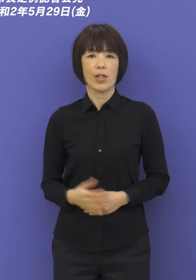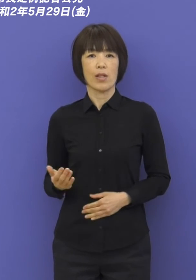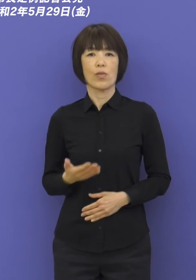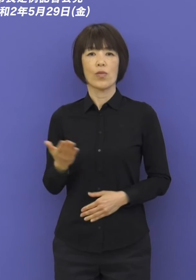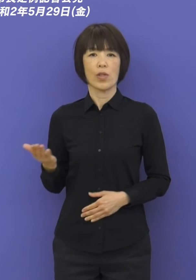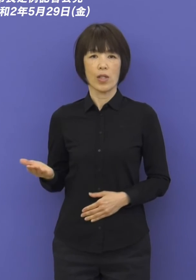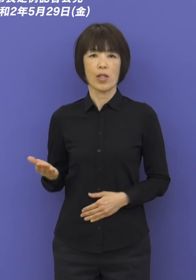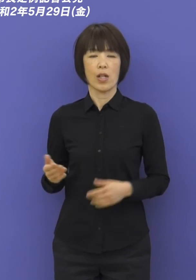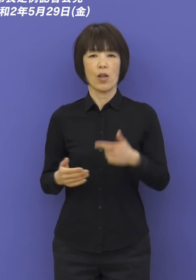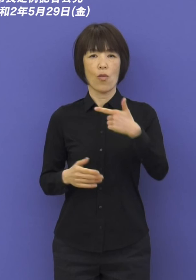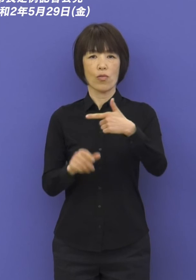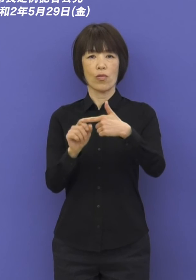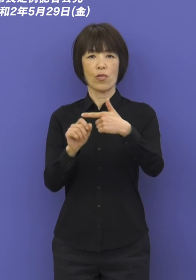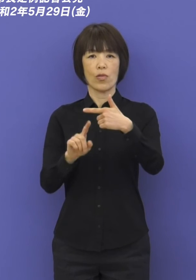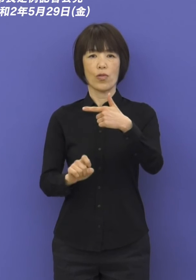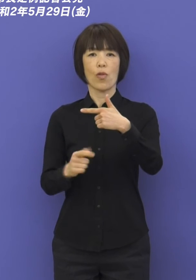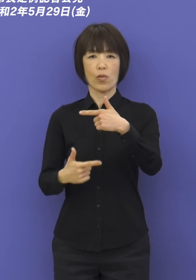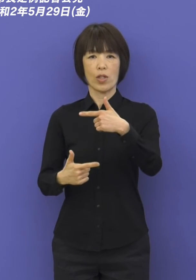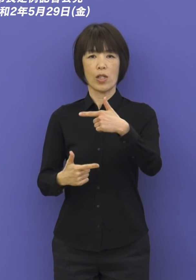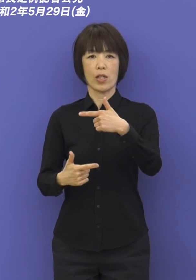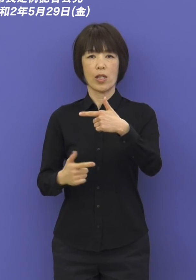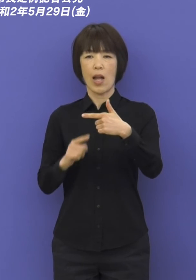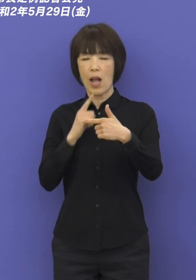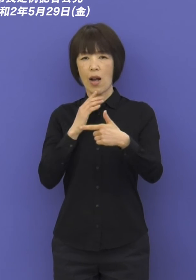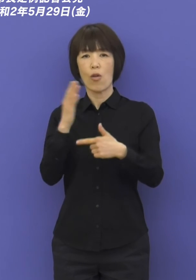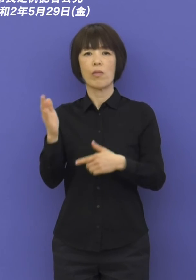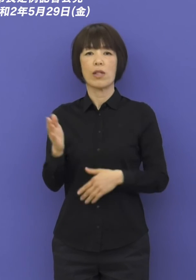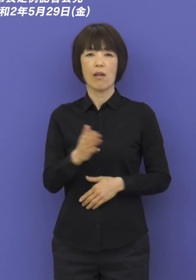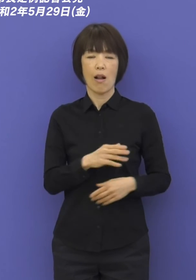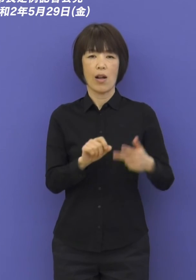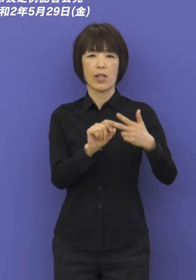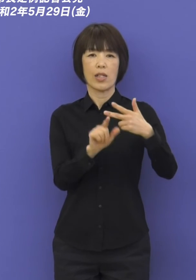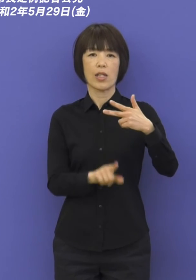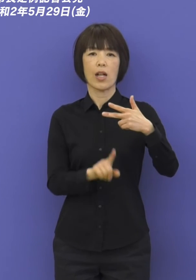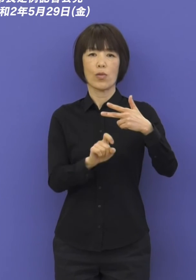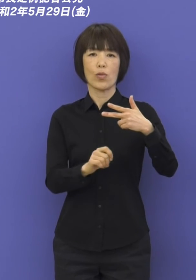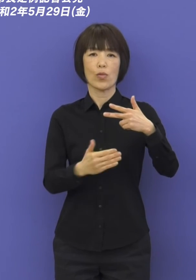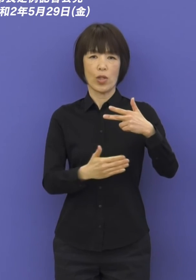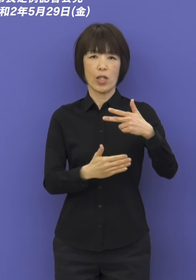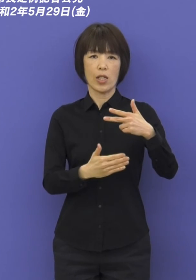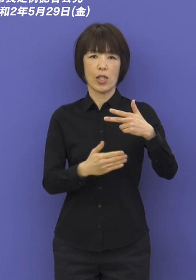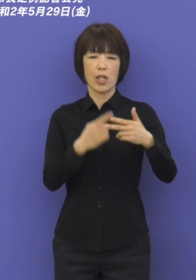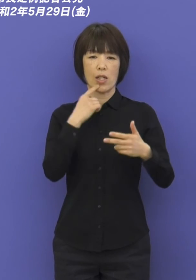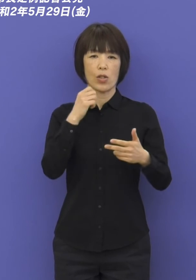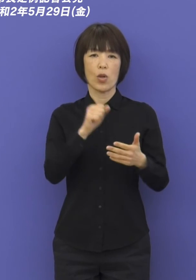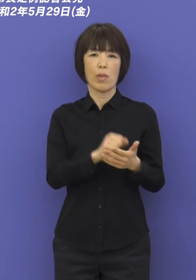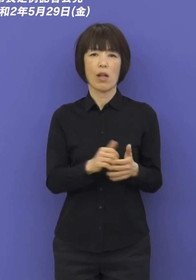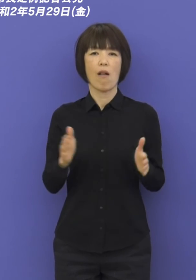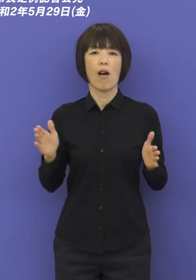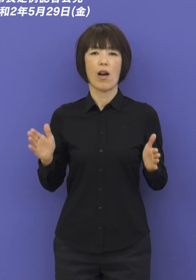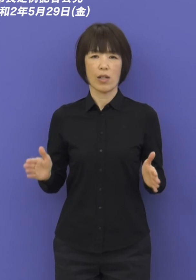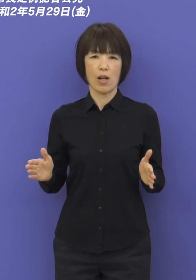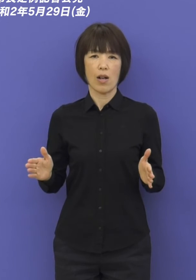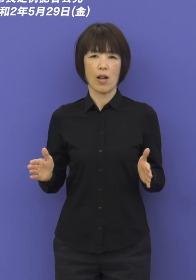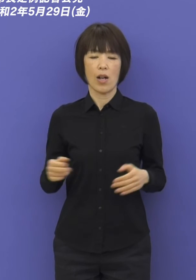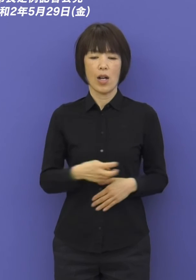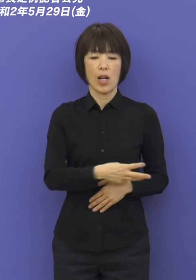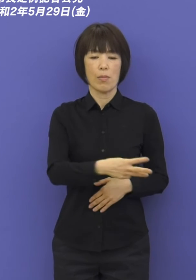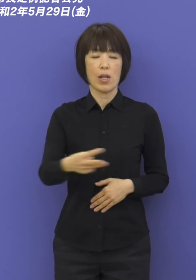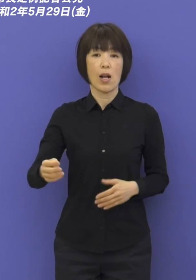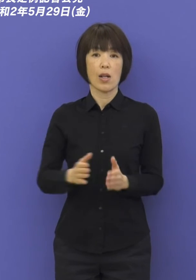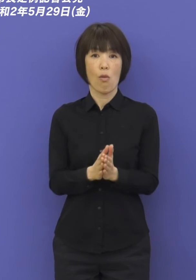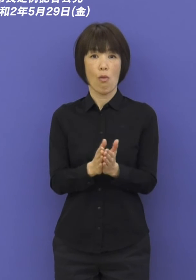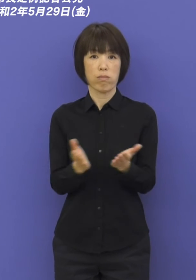次に、6月16日火曜日から7月19日日曜日まで、未来音